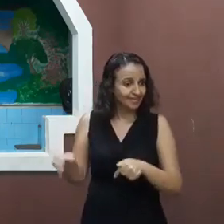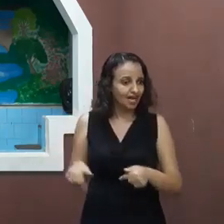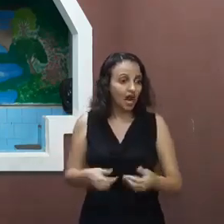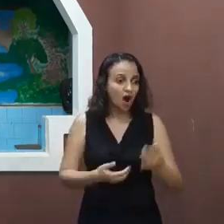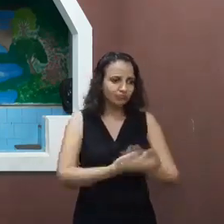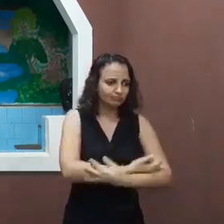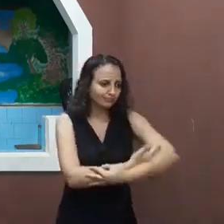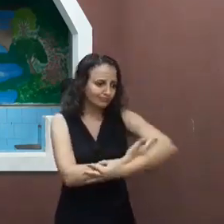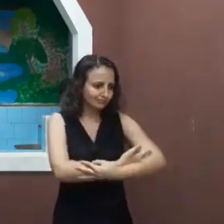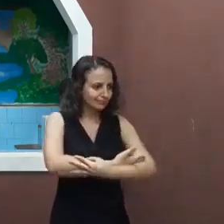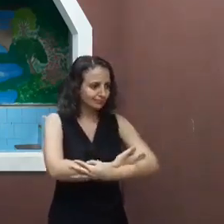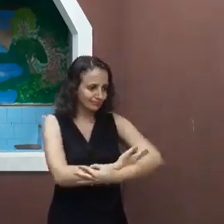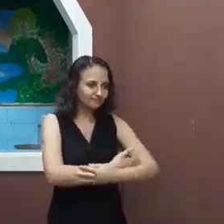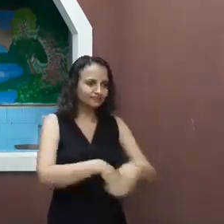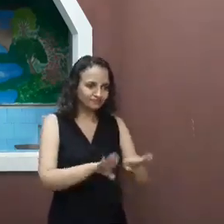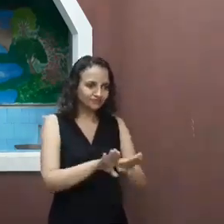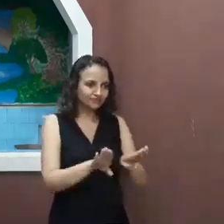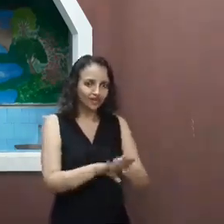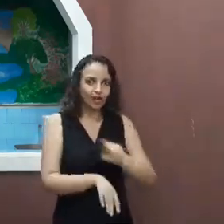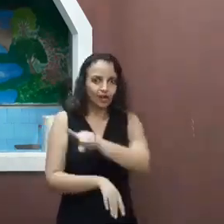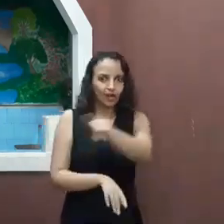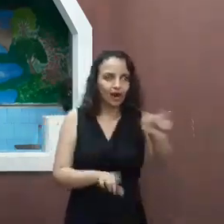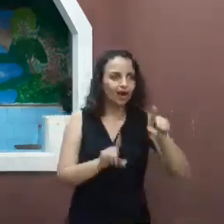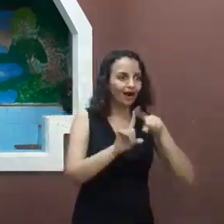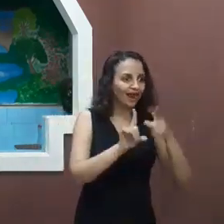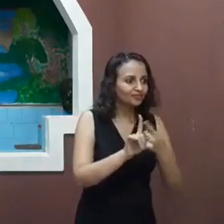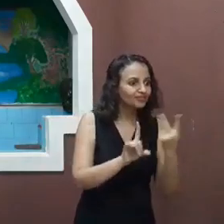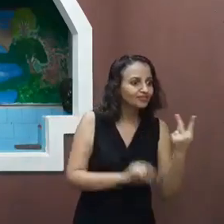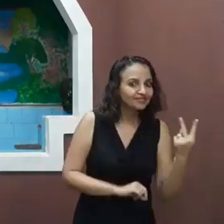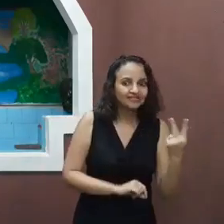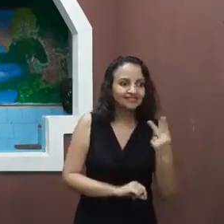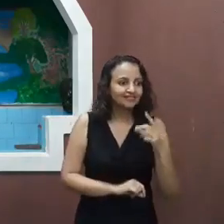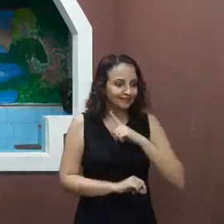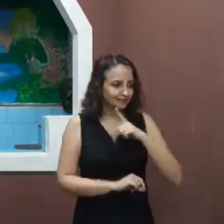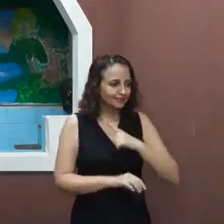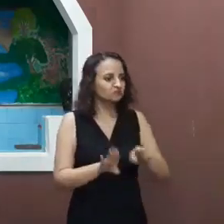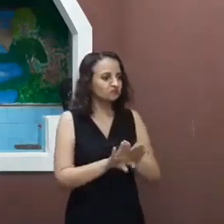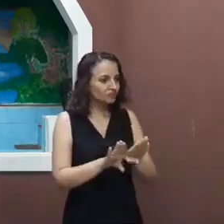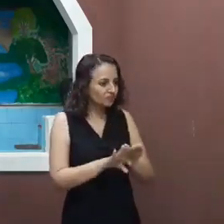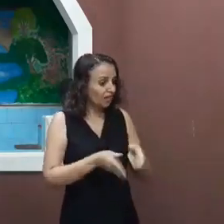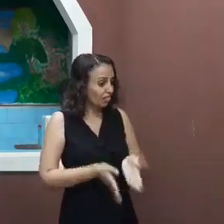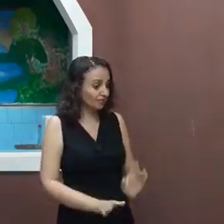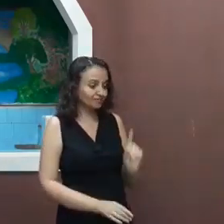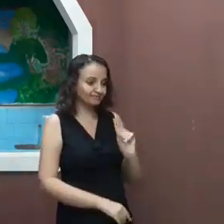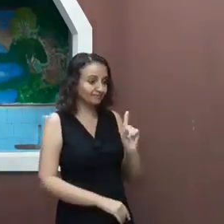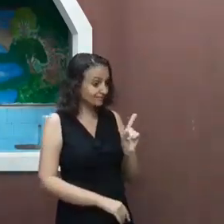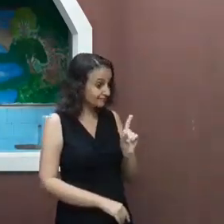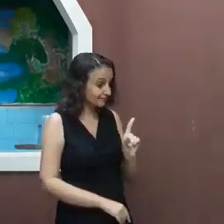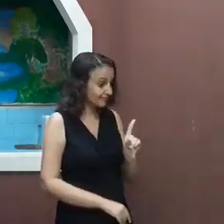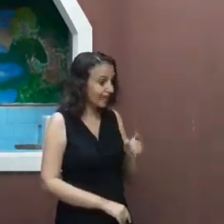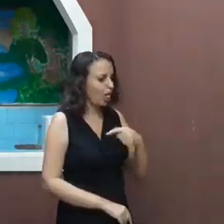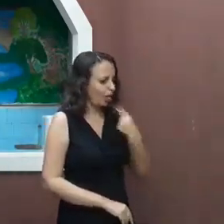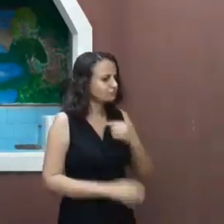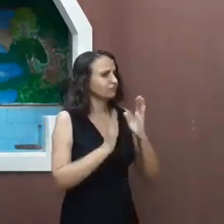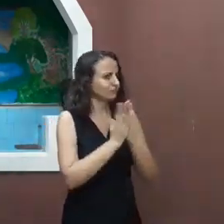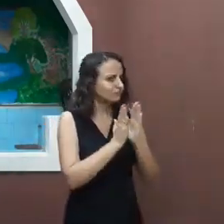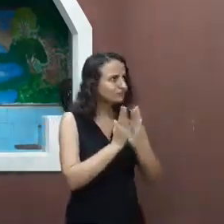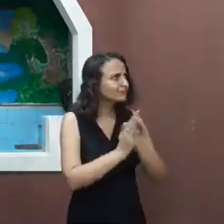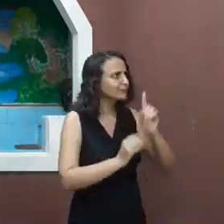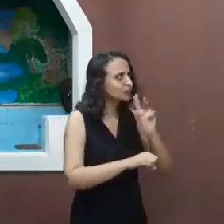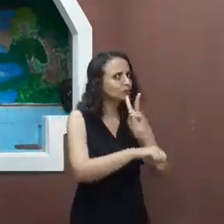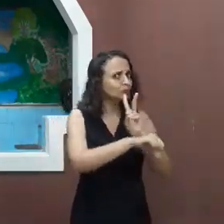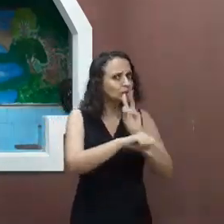colo. Aqui no nosso auditório tem 2 bebezinhos que ainda não viram a luz. Nós estamos orando que dê tudo certo para